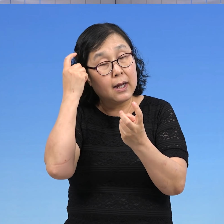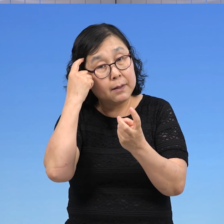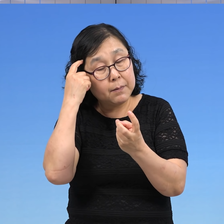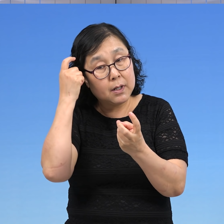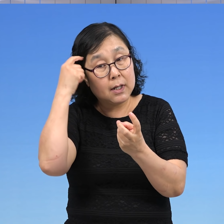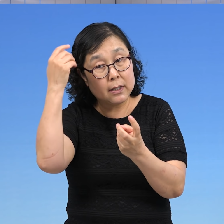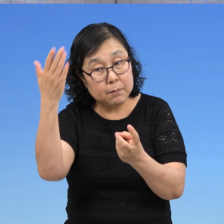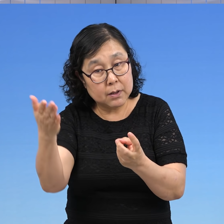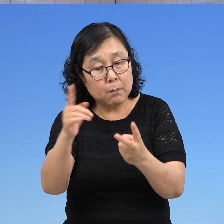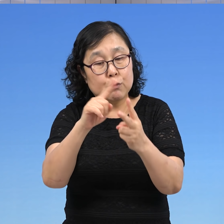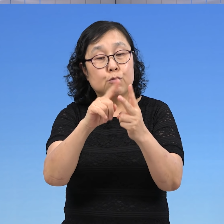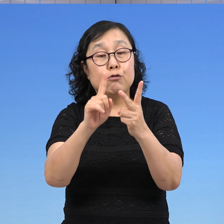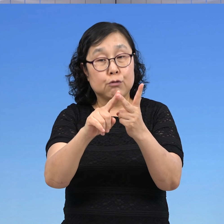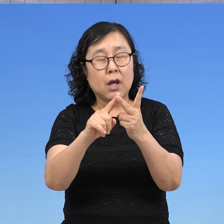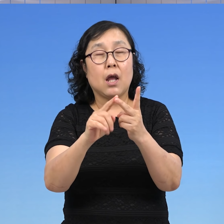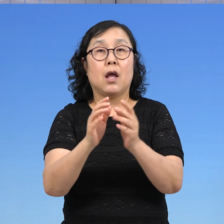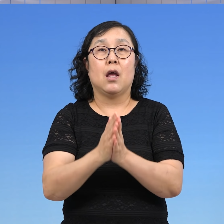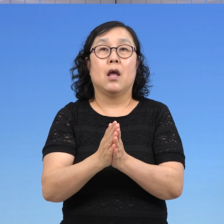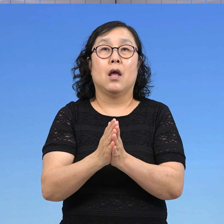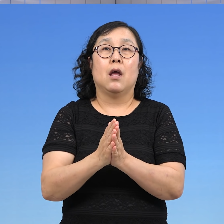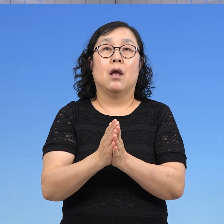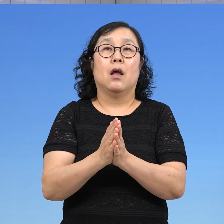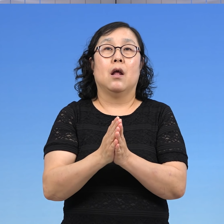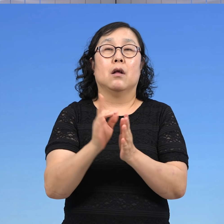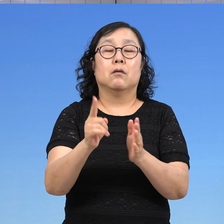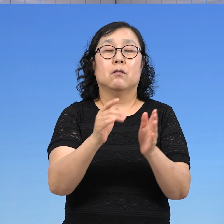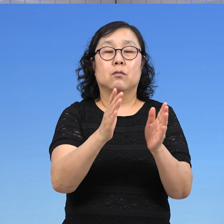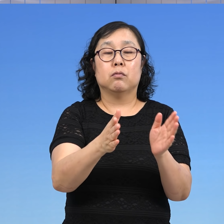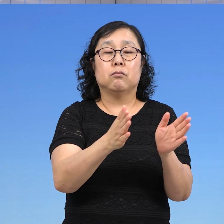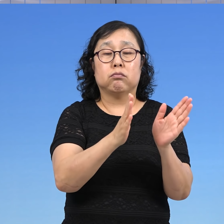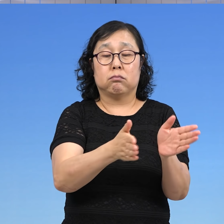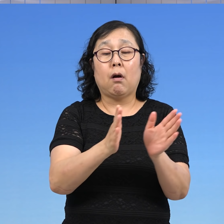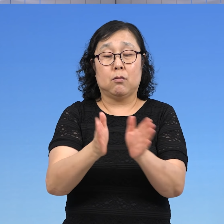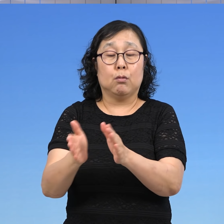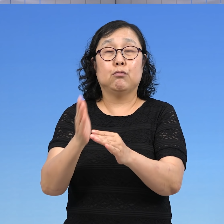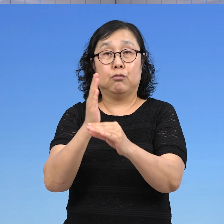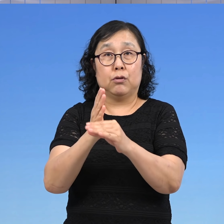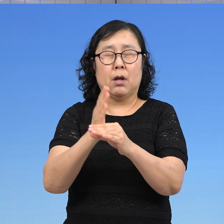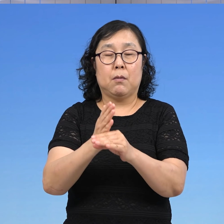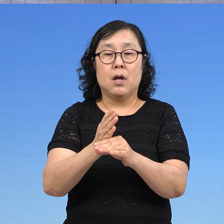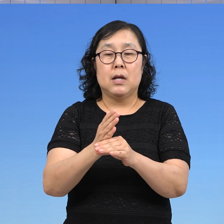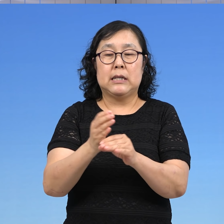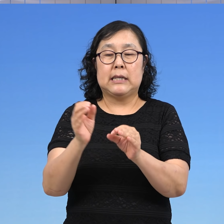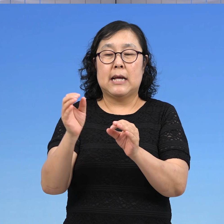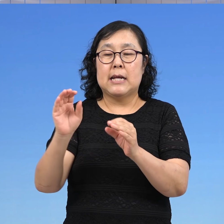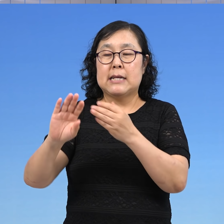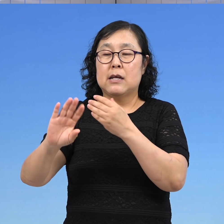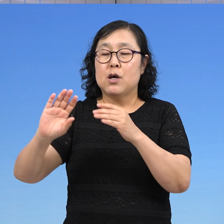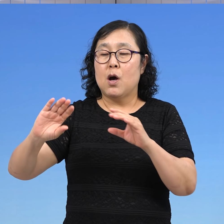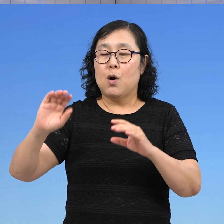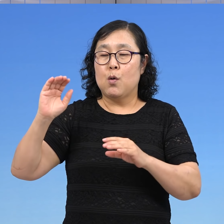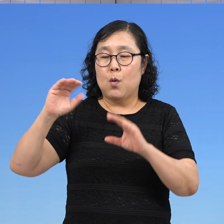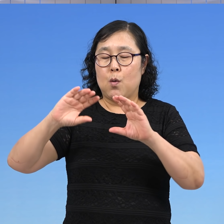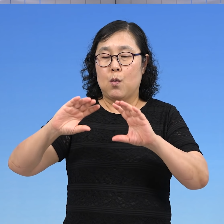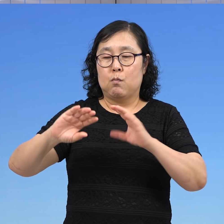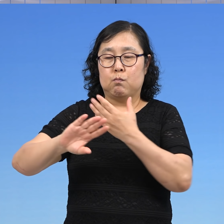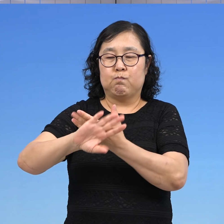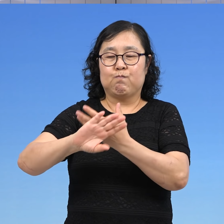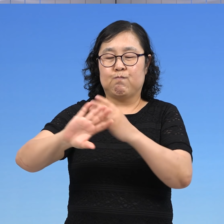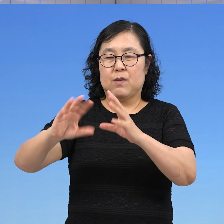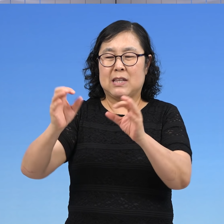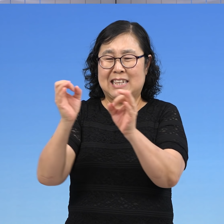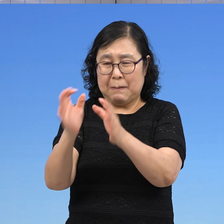중에 하나 따로 나올 것 같아요 그 과장이다 그 왜 남의 나라 와가지고 잠깐 사람 없고 알지도 못하면서 그렇게